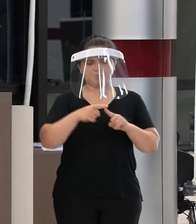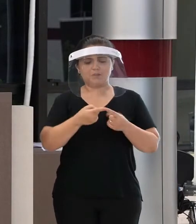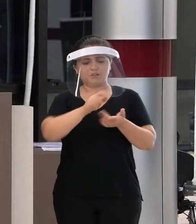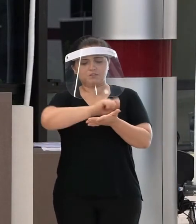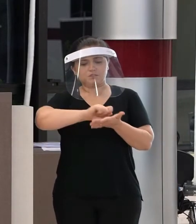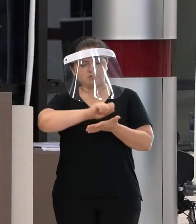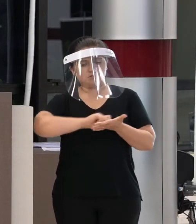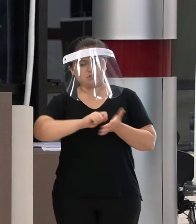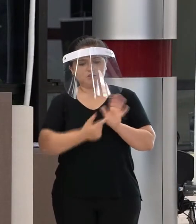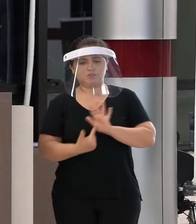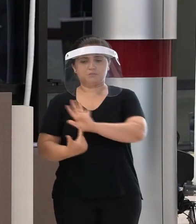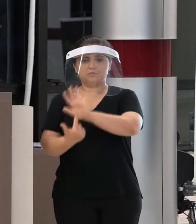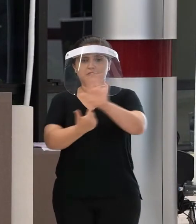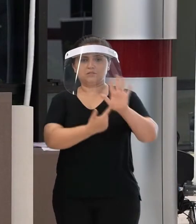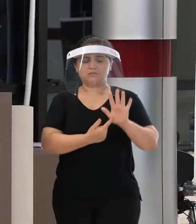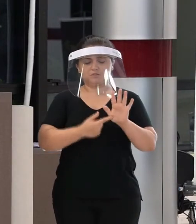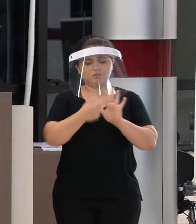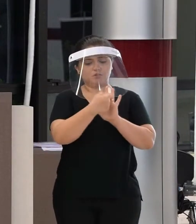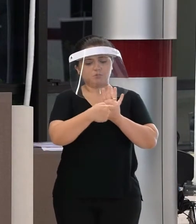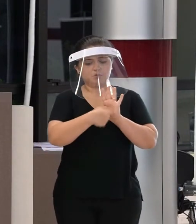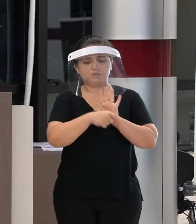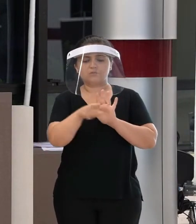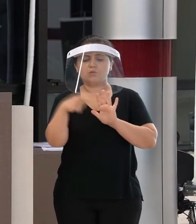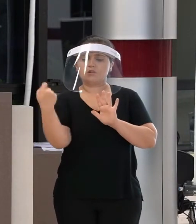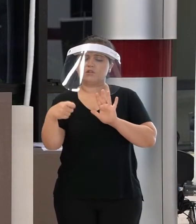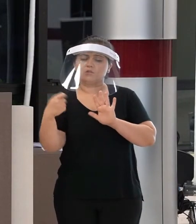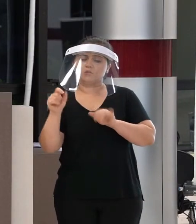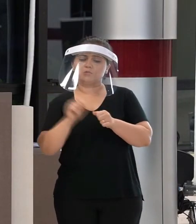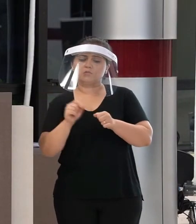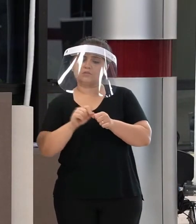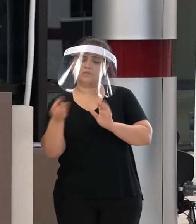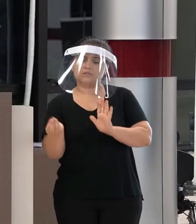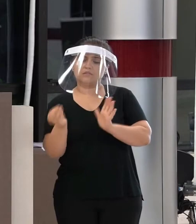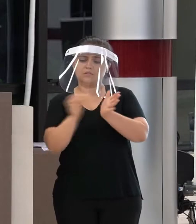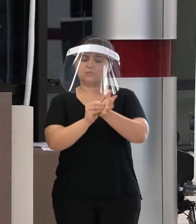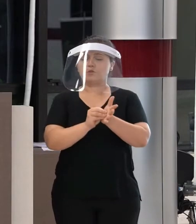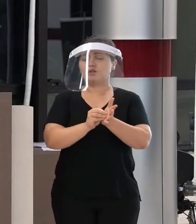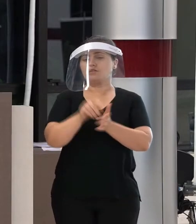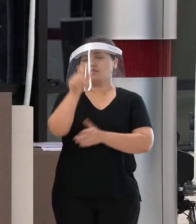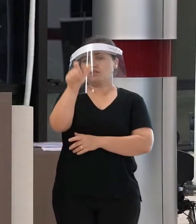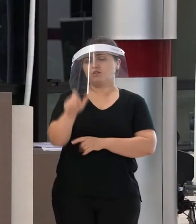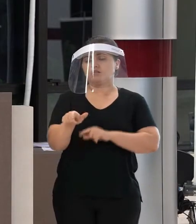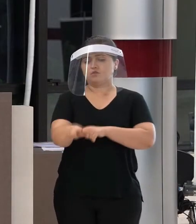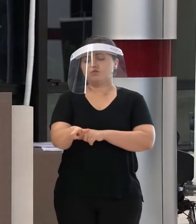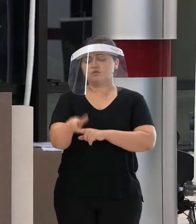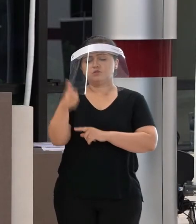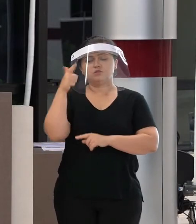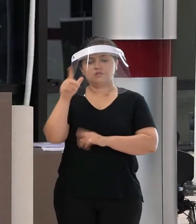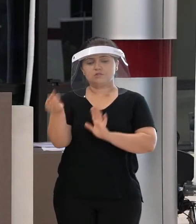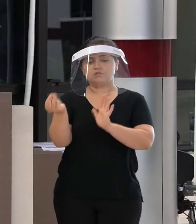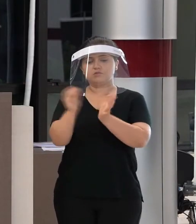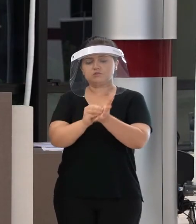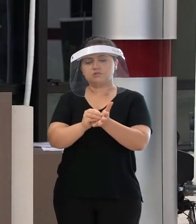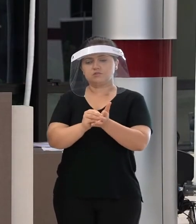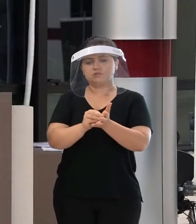prescrever. E vai prescrever o que você tem que fazer para você